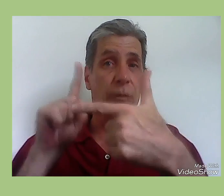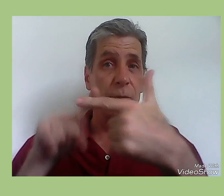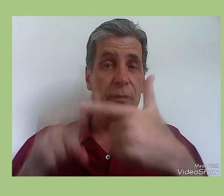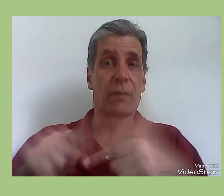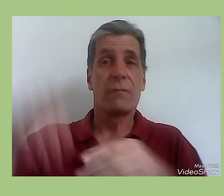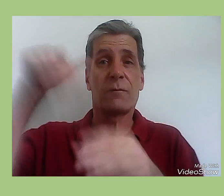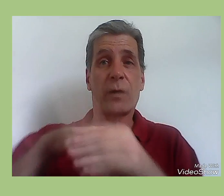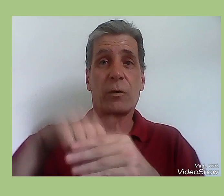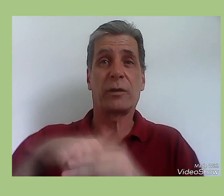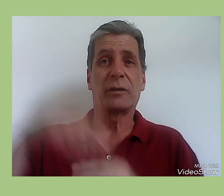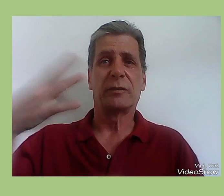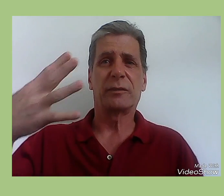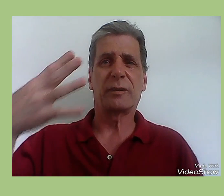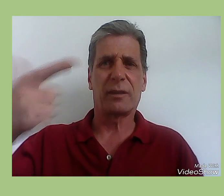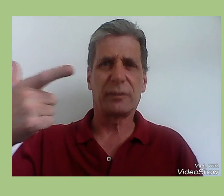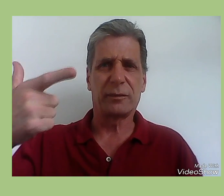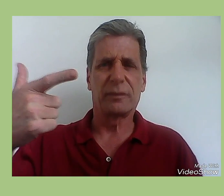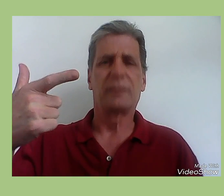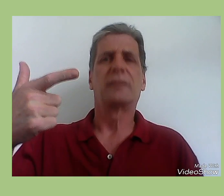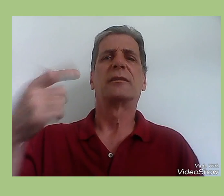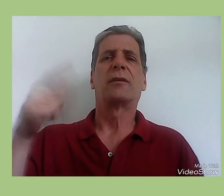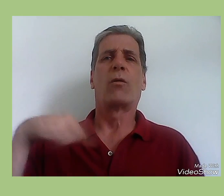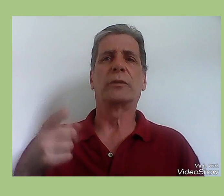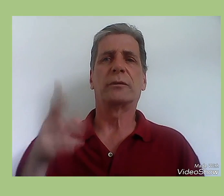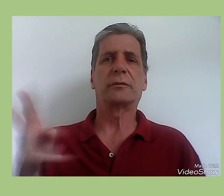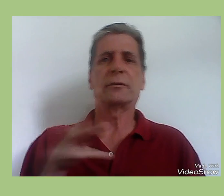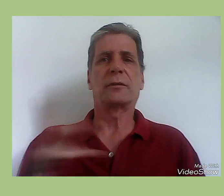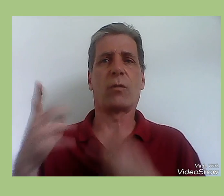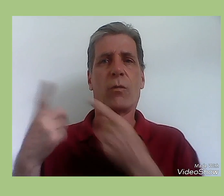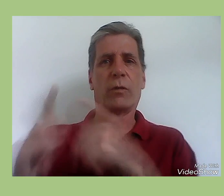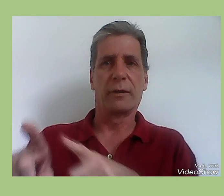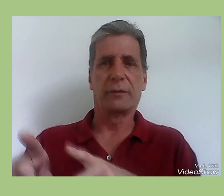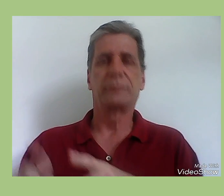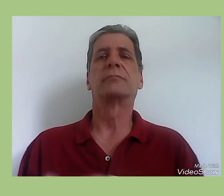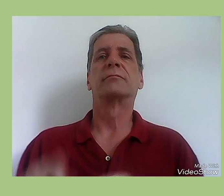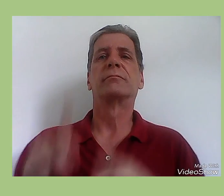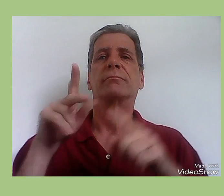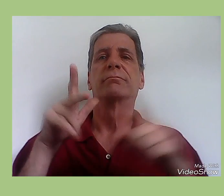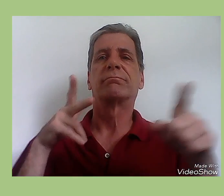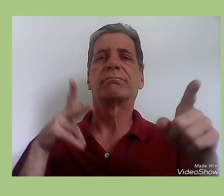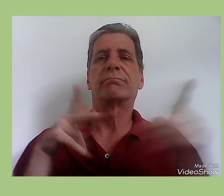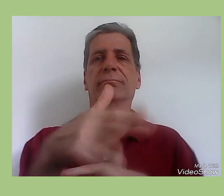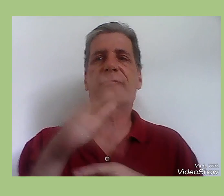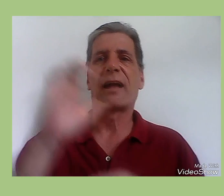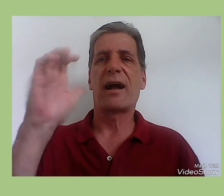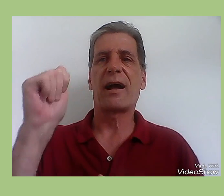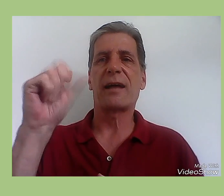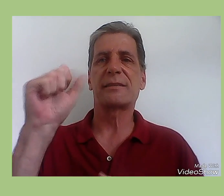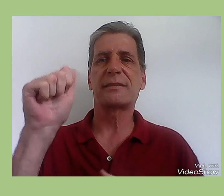21 votos e agora a gente vê 20 votos. Então, a presidente afastada de Paulo Sérgio foi perdendo os seus senadores, né,